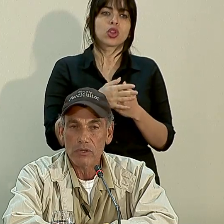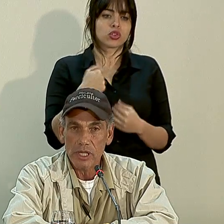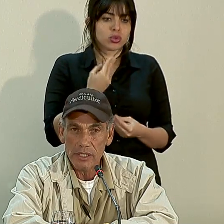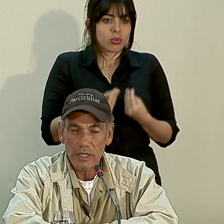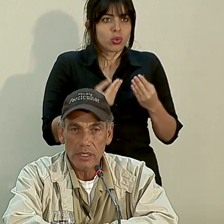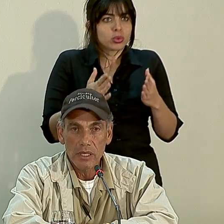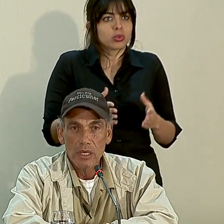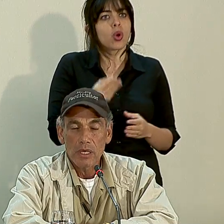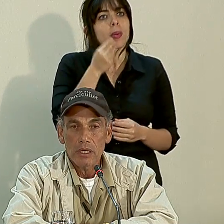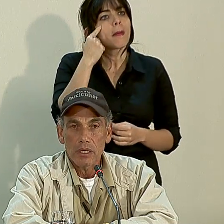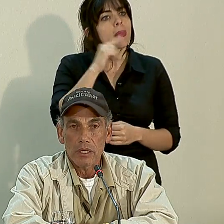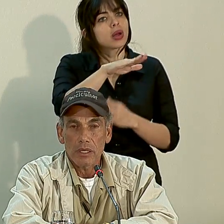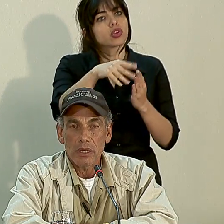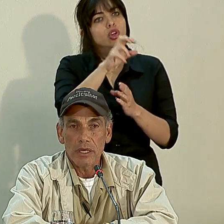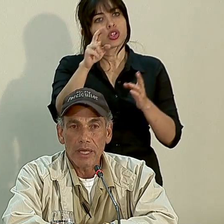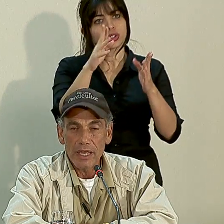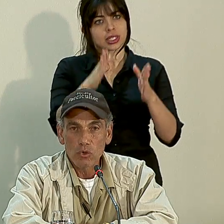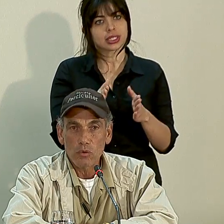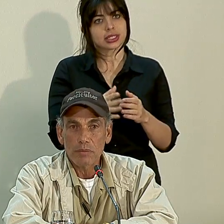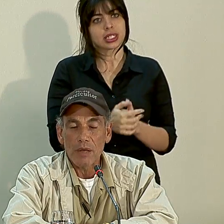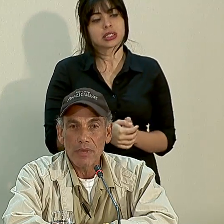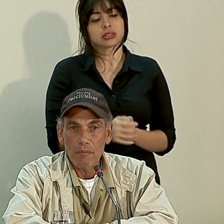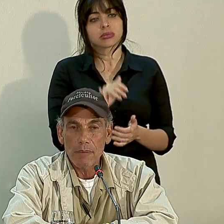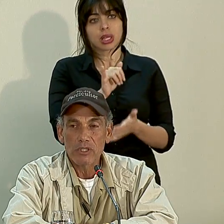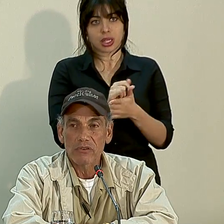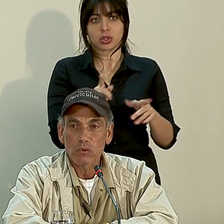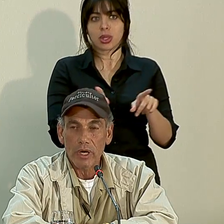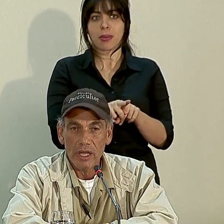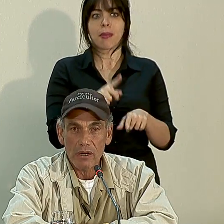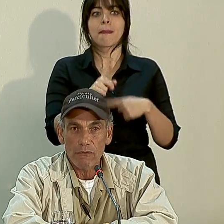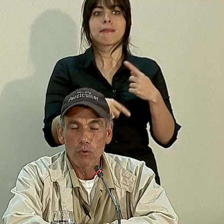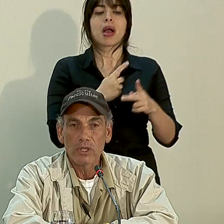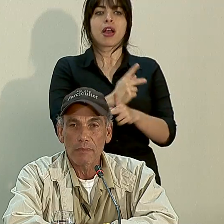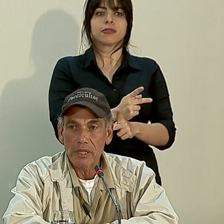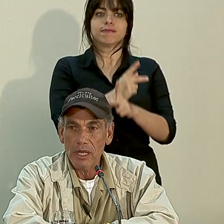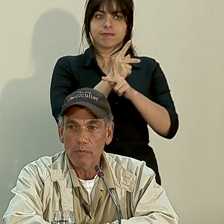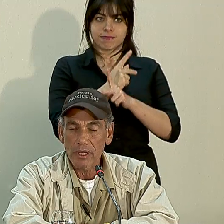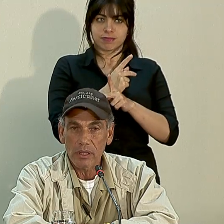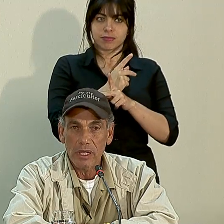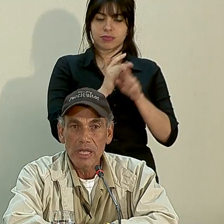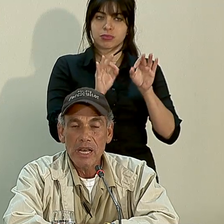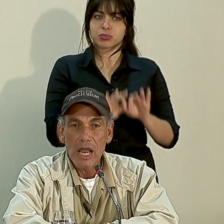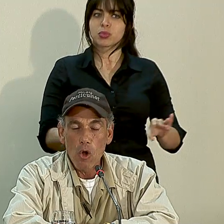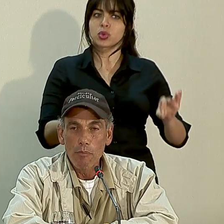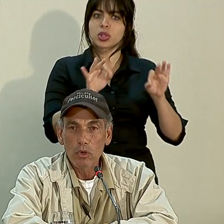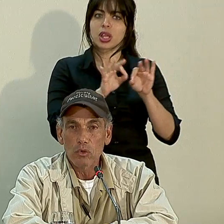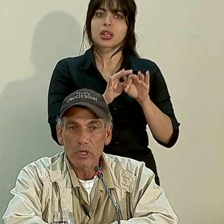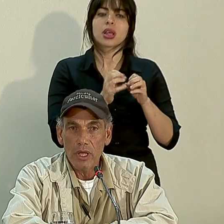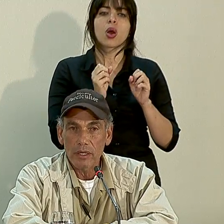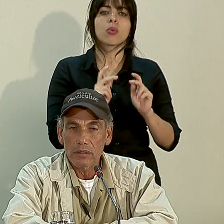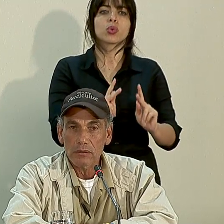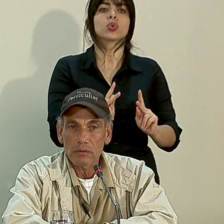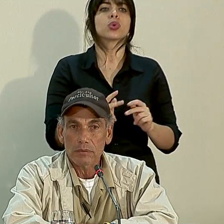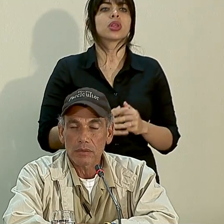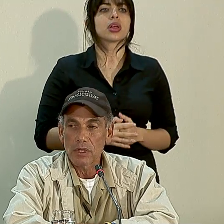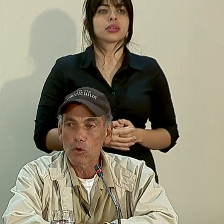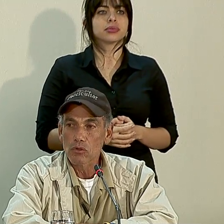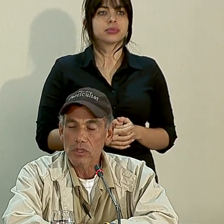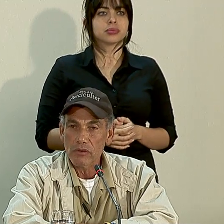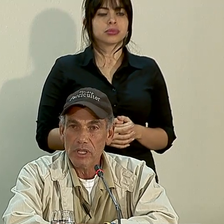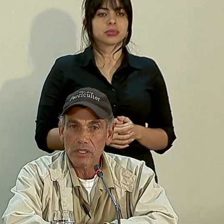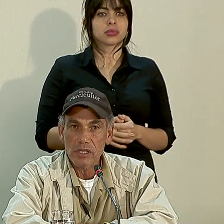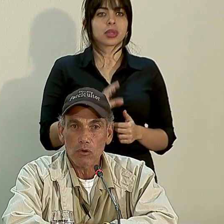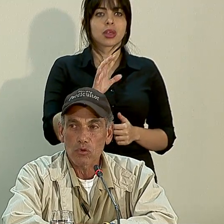los costarricenses y en eso también vamos a resguardar fundamentalmente la oportunidad de